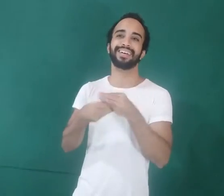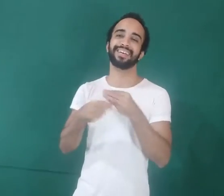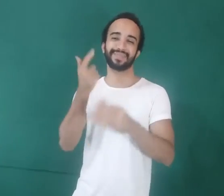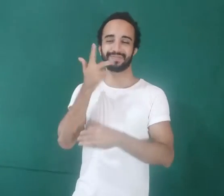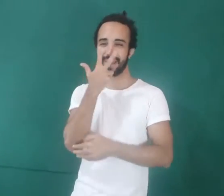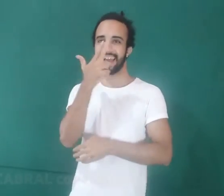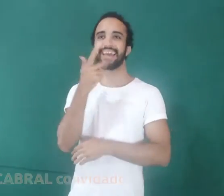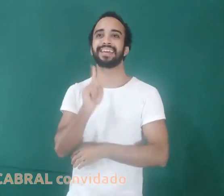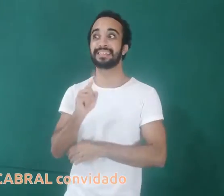nervoso.